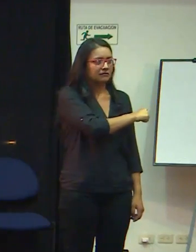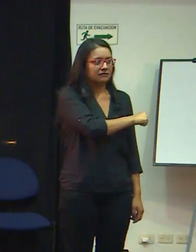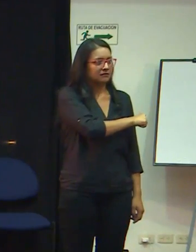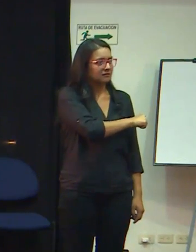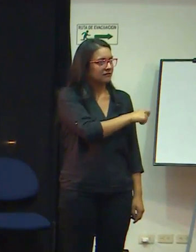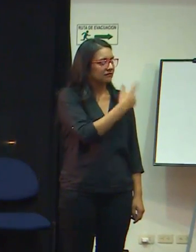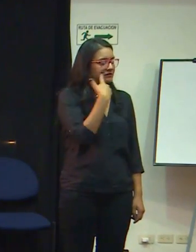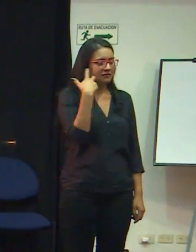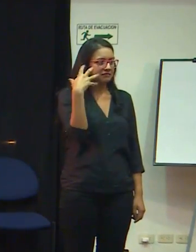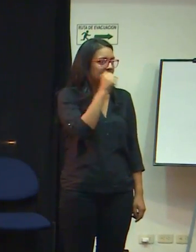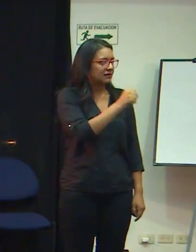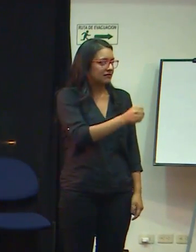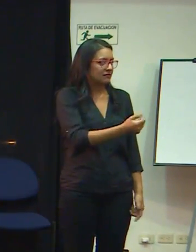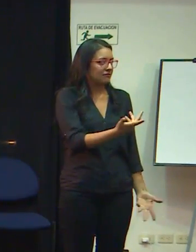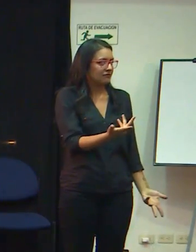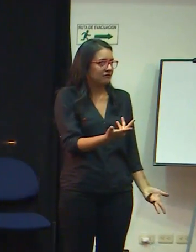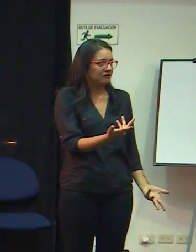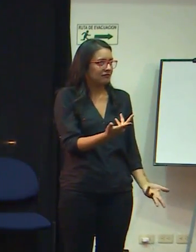de muy notorio,